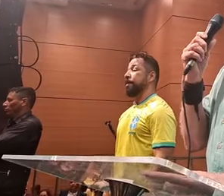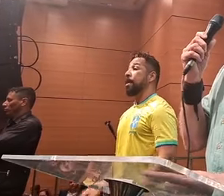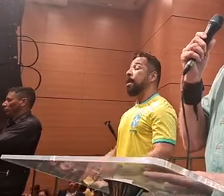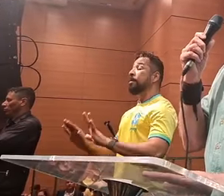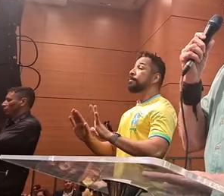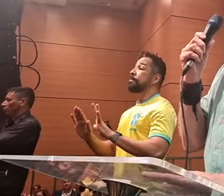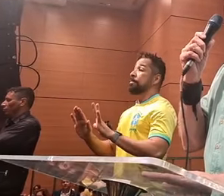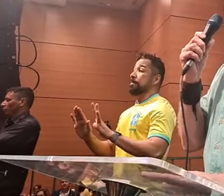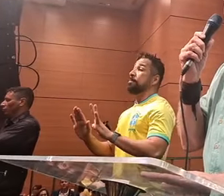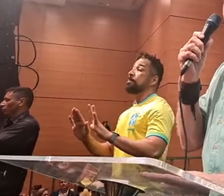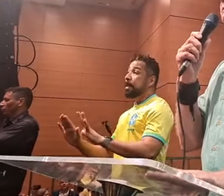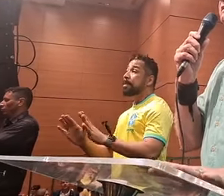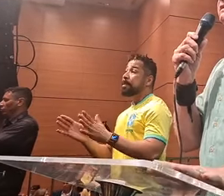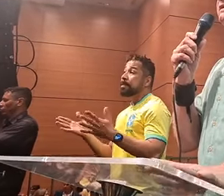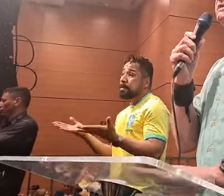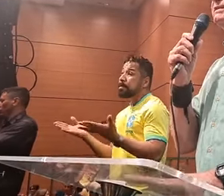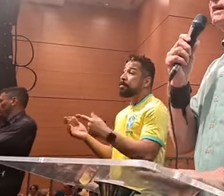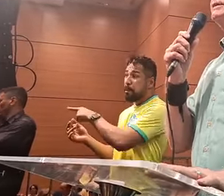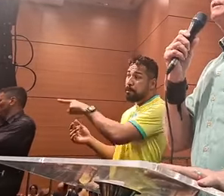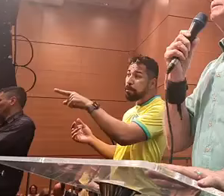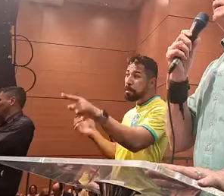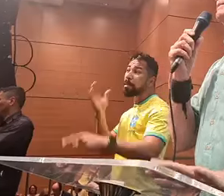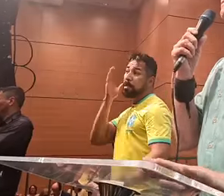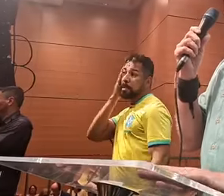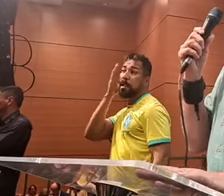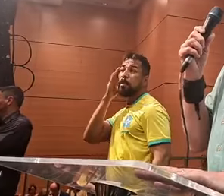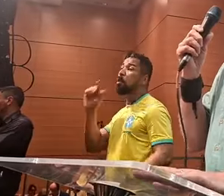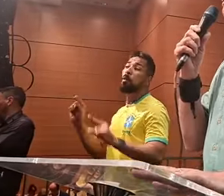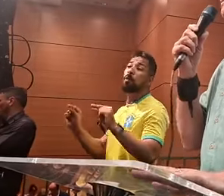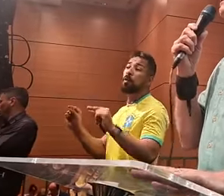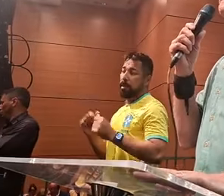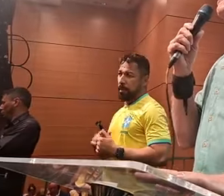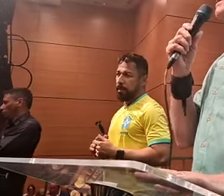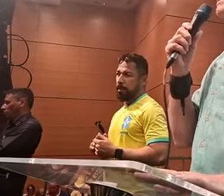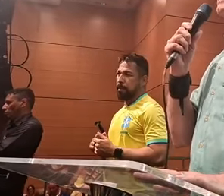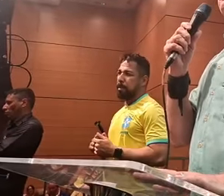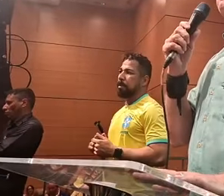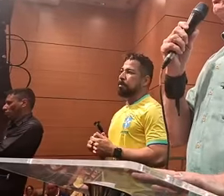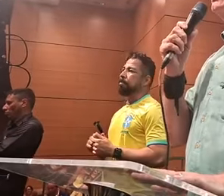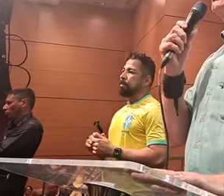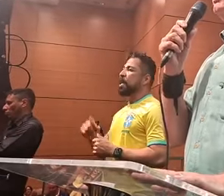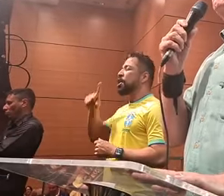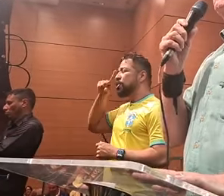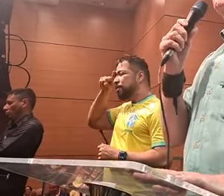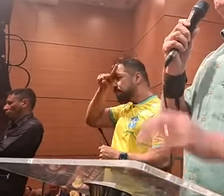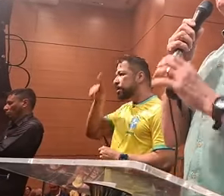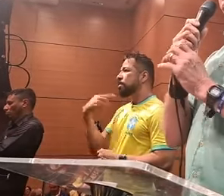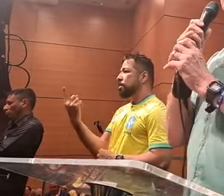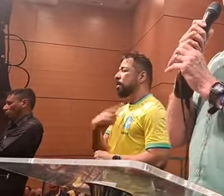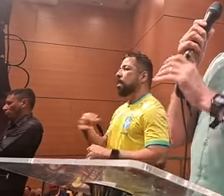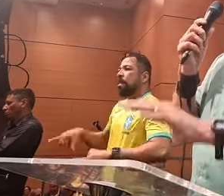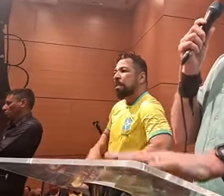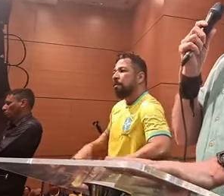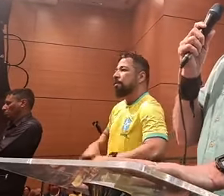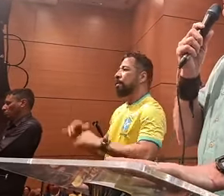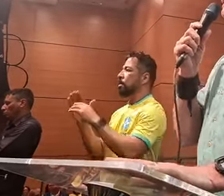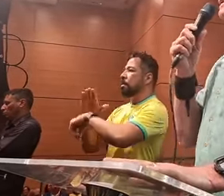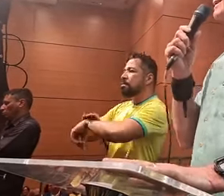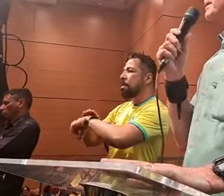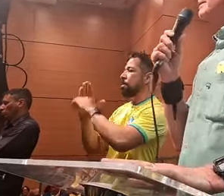Mas vocês sabem também momentos difíceis que todos nós passamos durante a